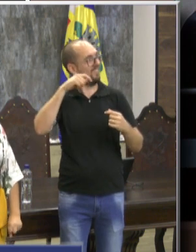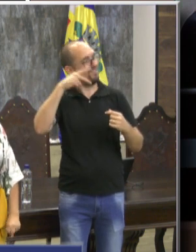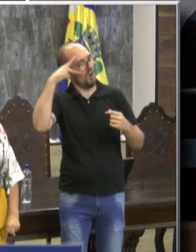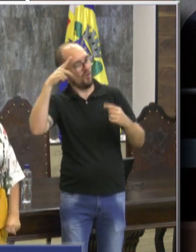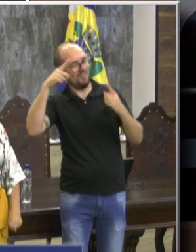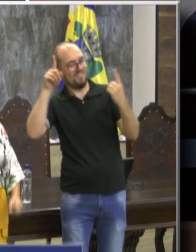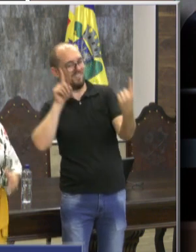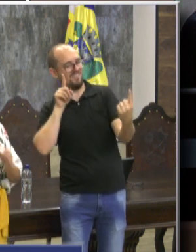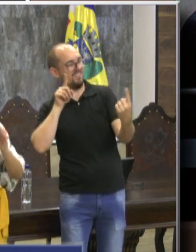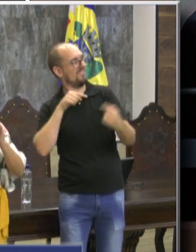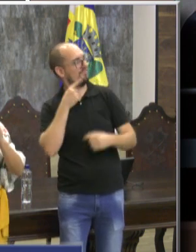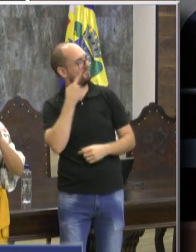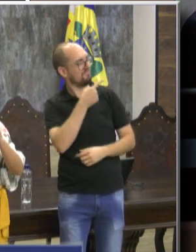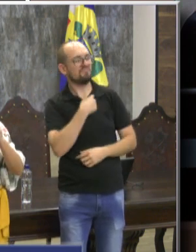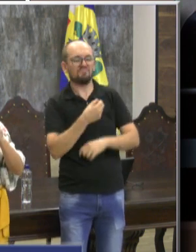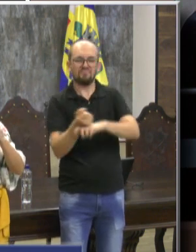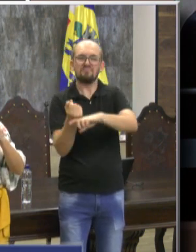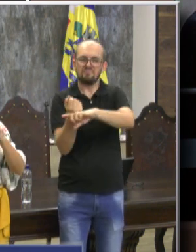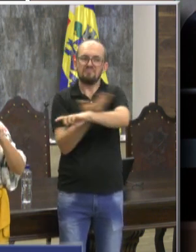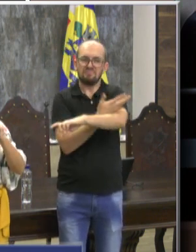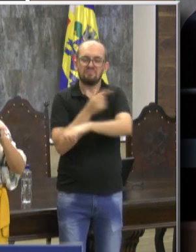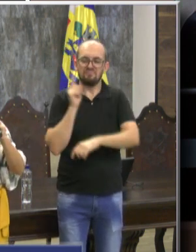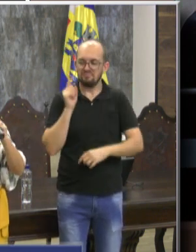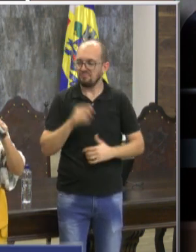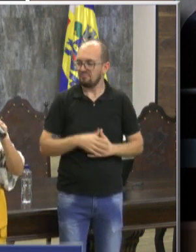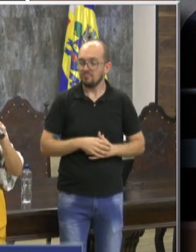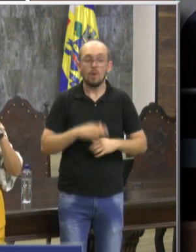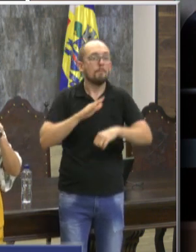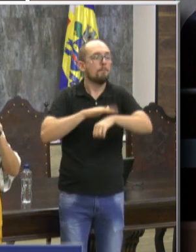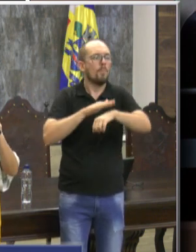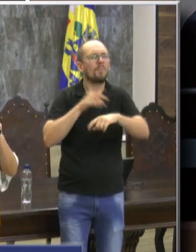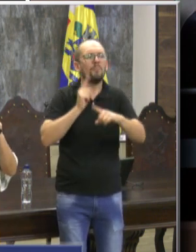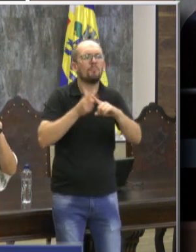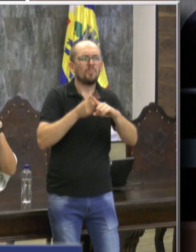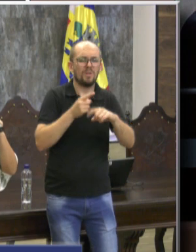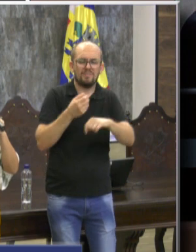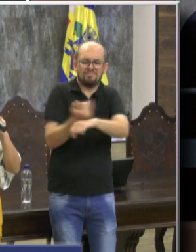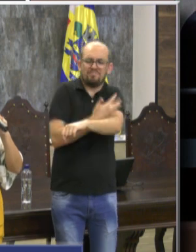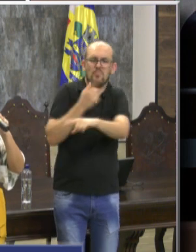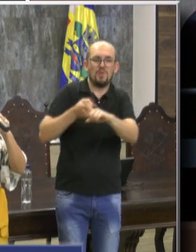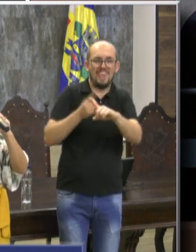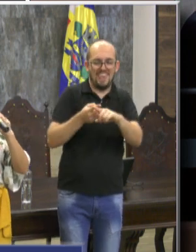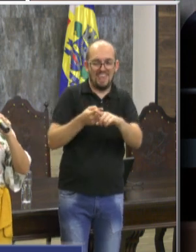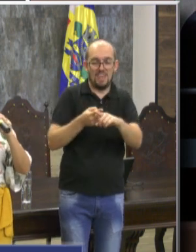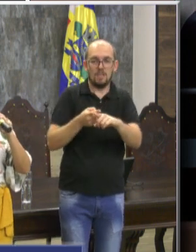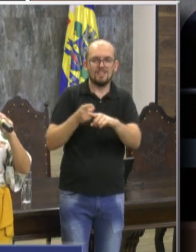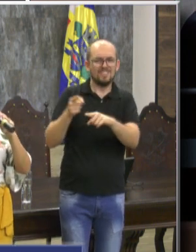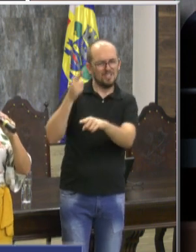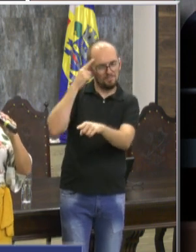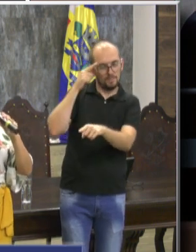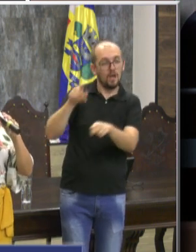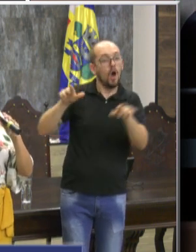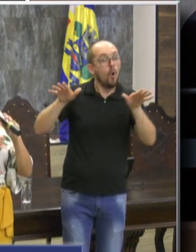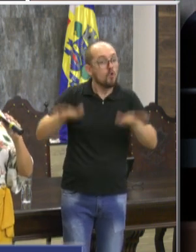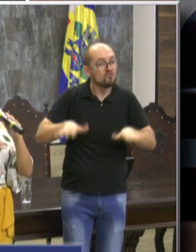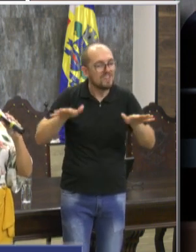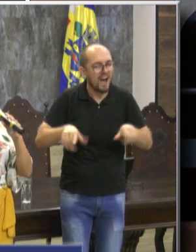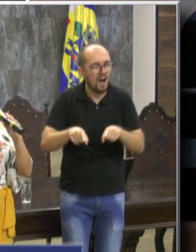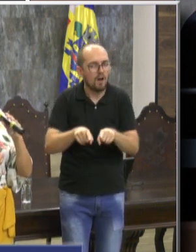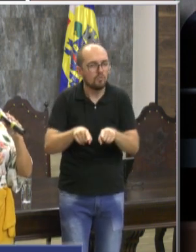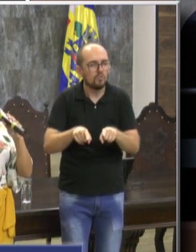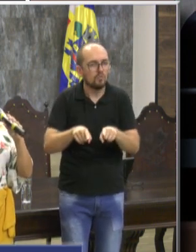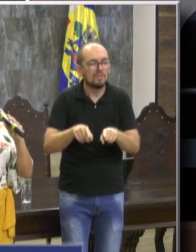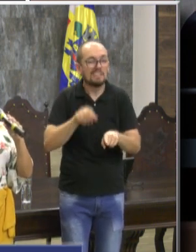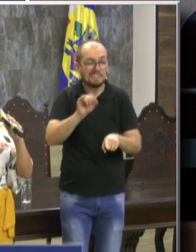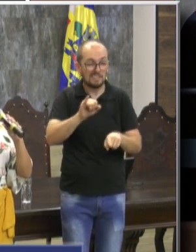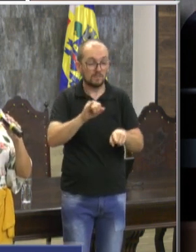para nós foi um momento muito emocionante, muito marcante, porque a gente pensa assim, né? Quantas possibilidades o Gustavo vai ter, porque a escola acreditou